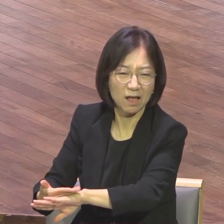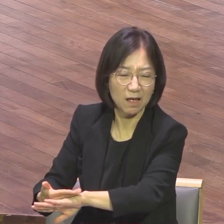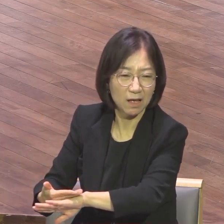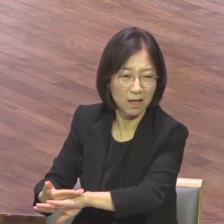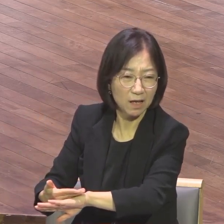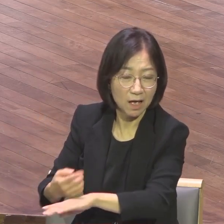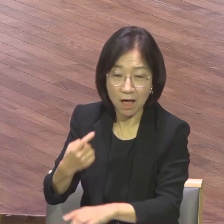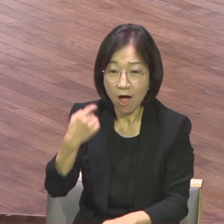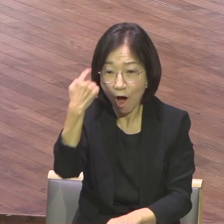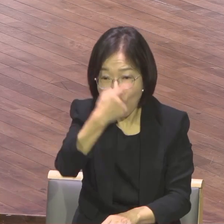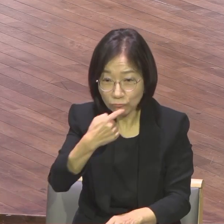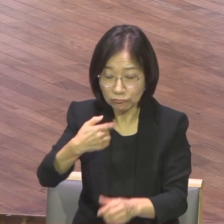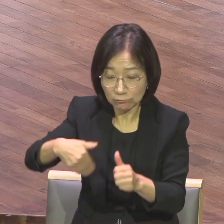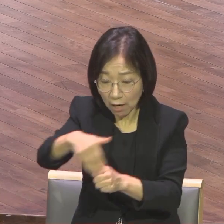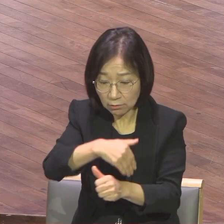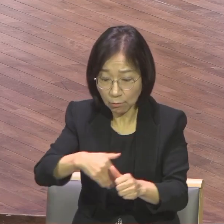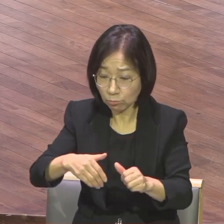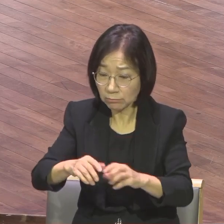다른 게 있습니까?